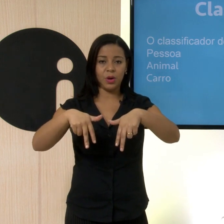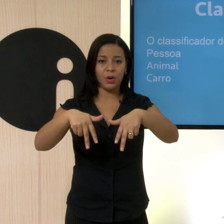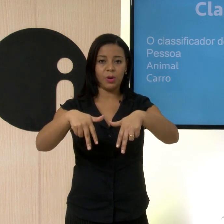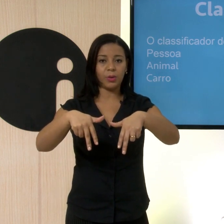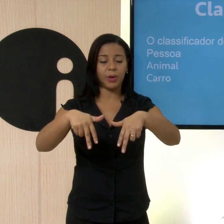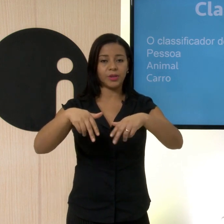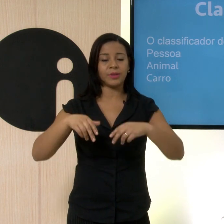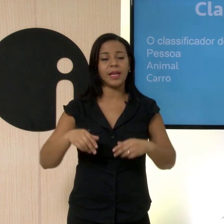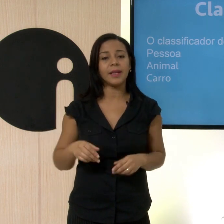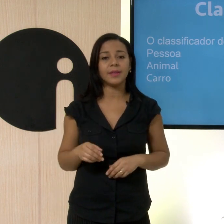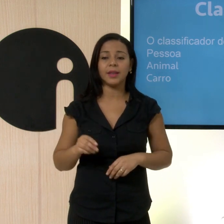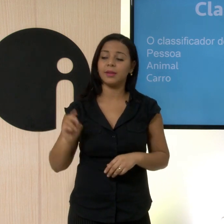Ou posso usar assim,